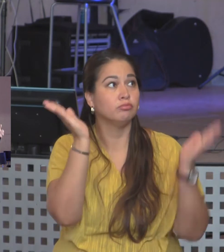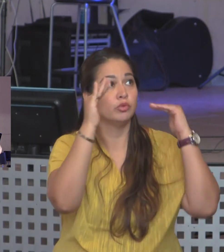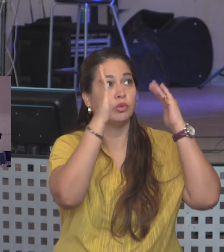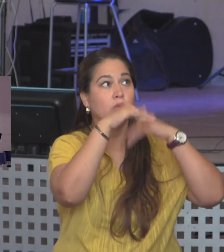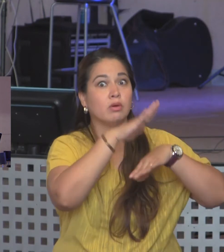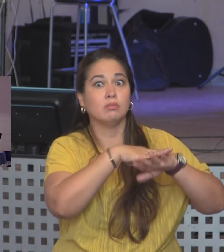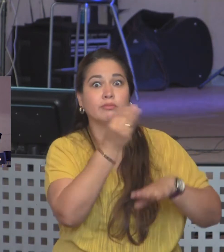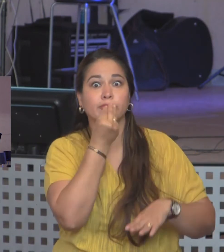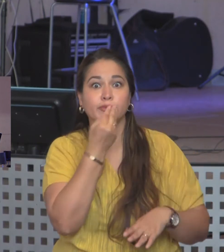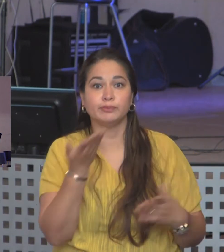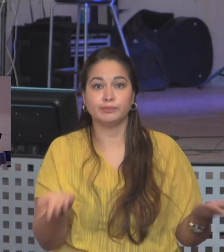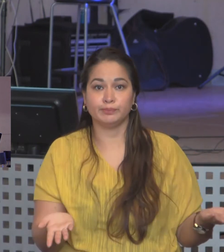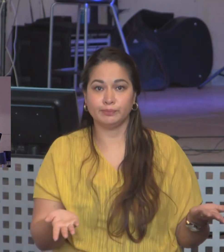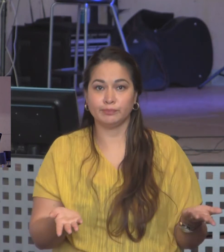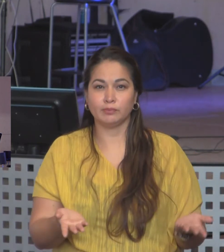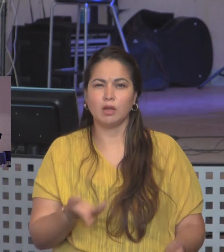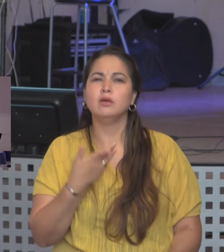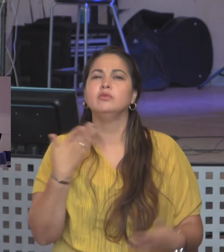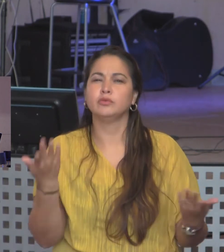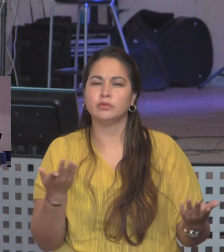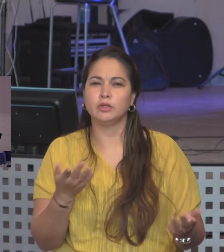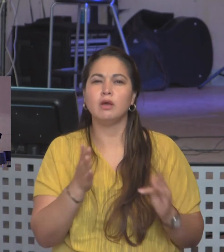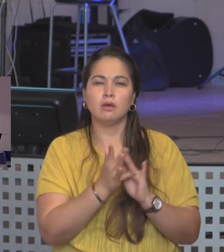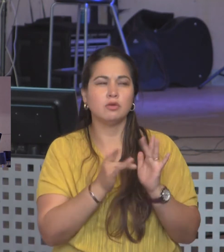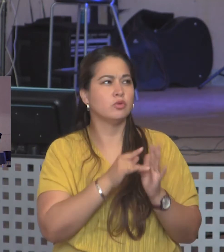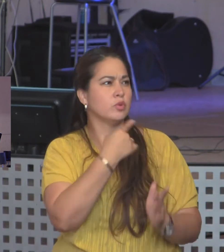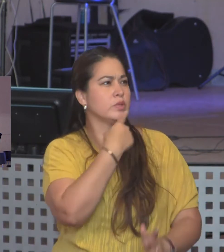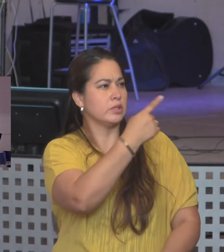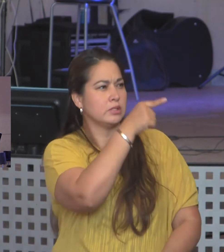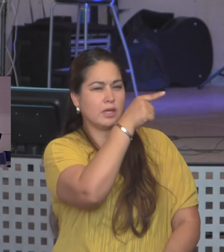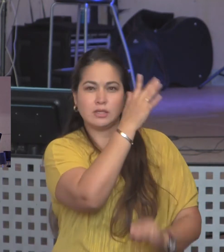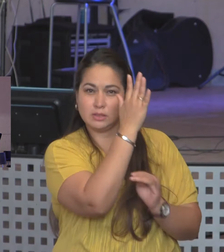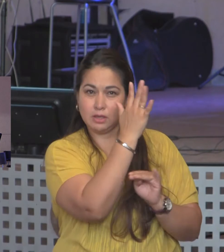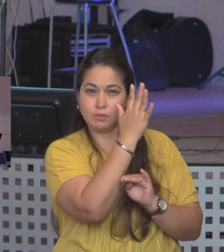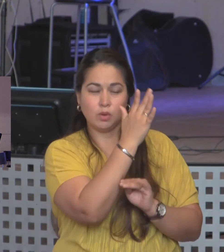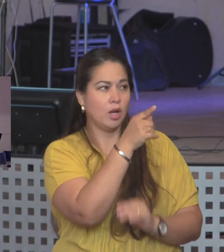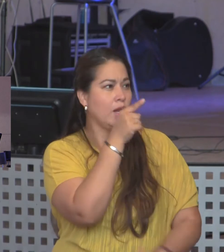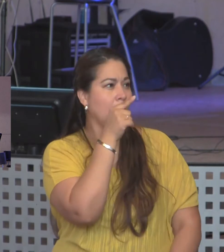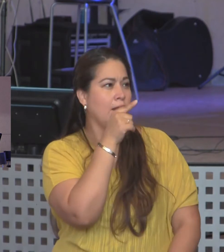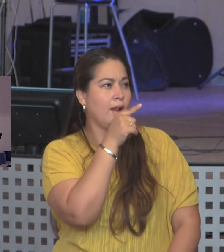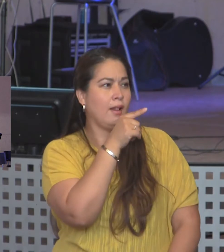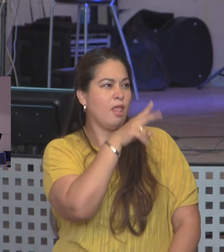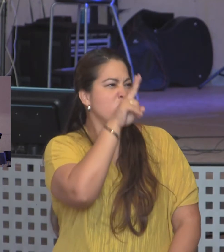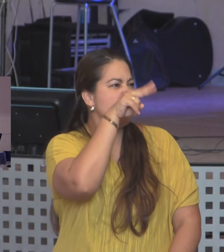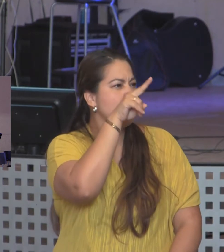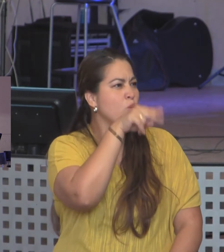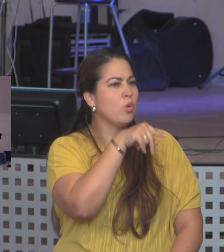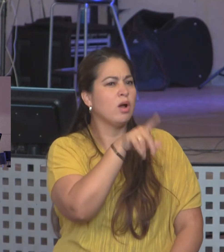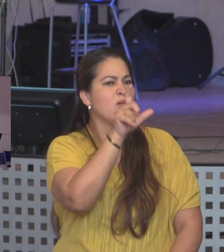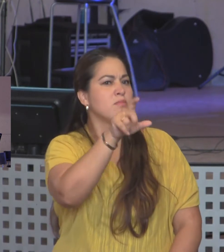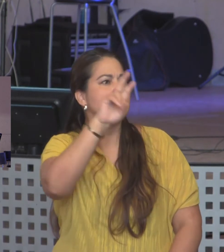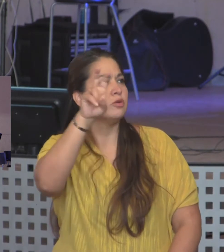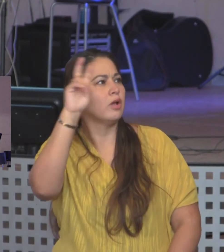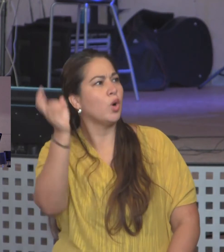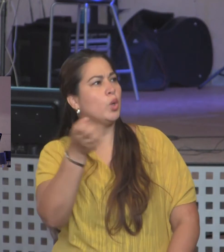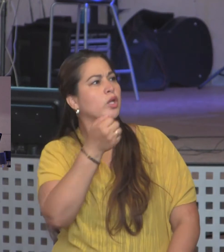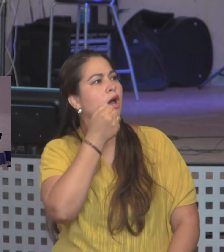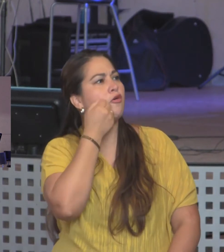Y le dice a la higuera, nunca nadie jamás coma fruto de ti.